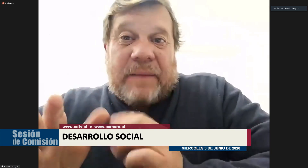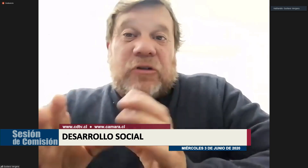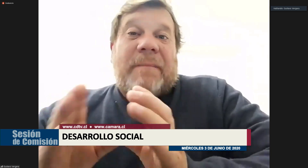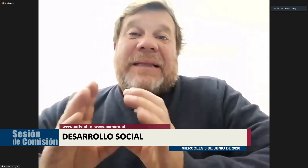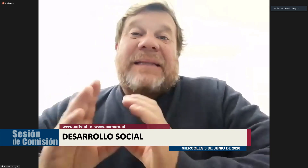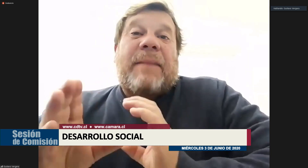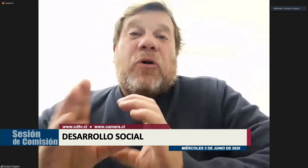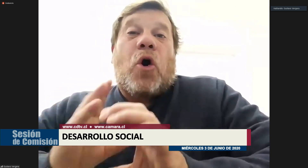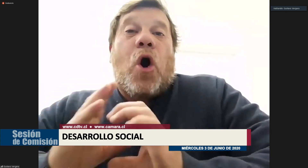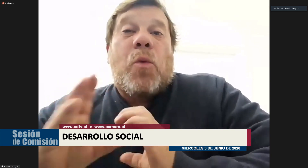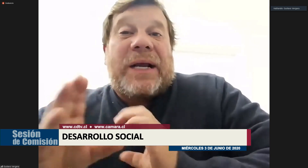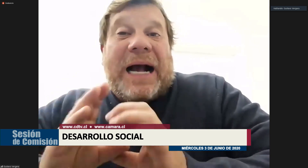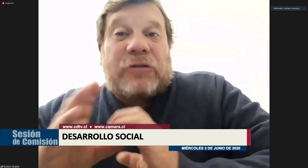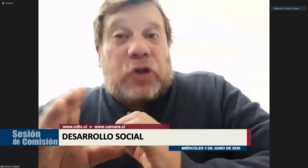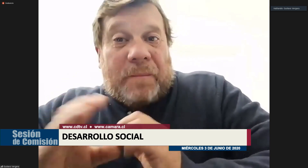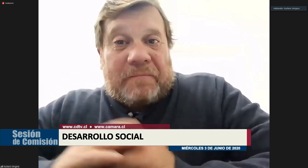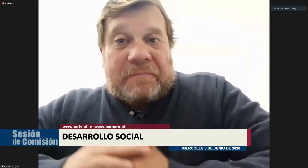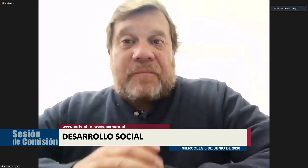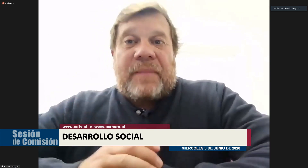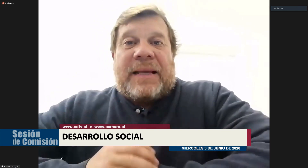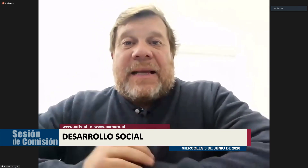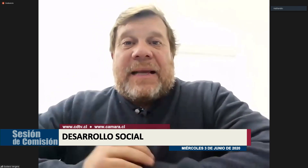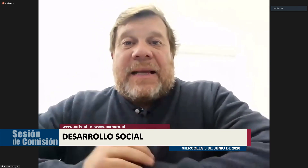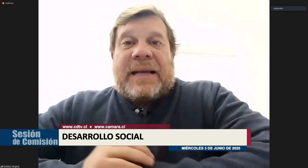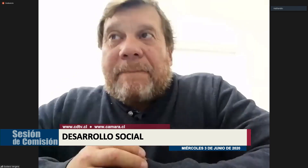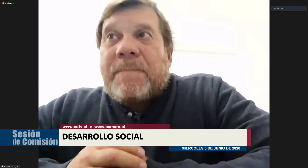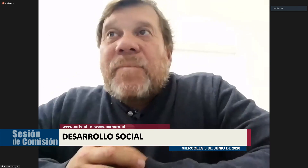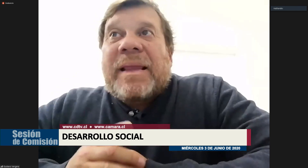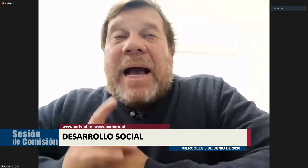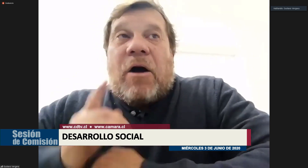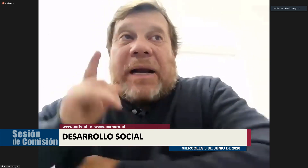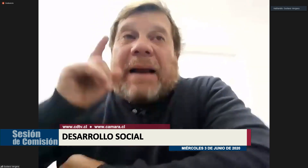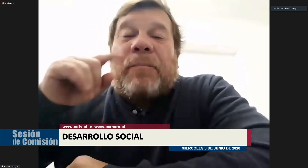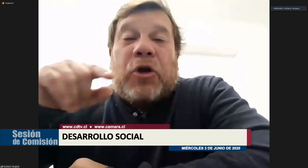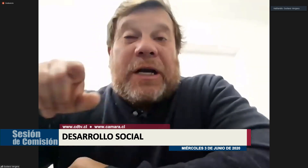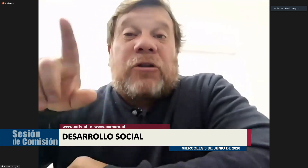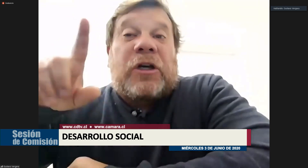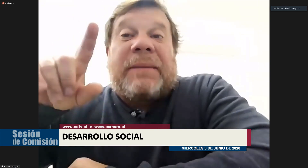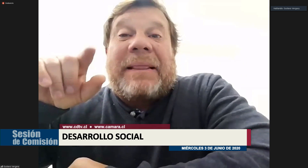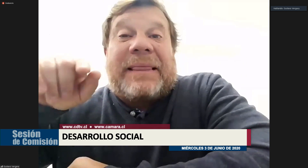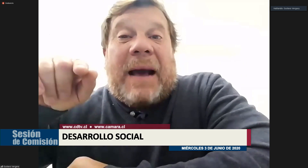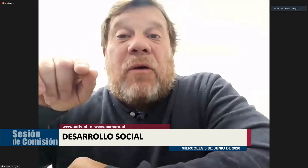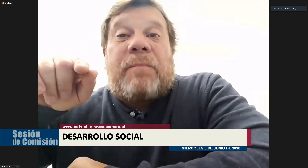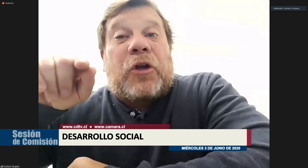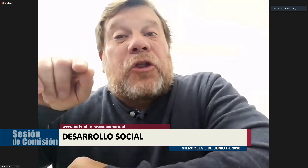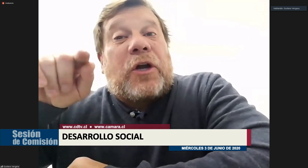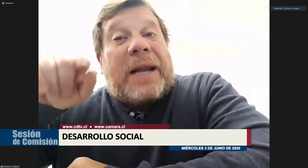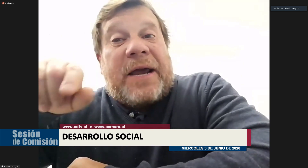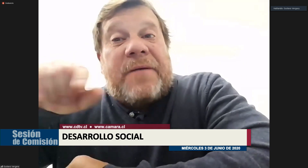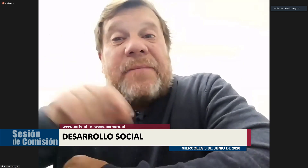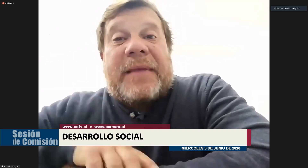Solamente necesitamos comunicación. ¿Ya? Ahora, el proyecto que mandamos, el proyecto de ley, el año